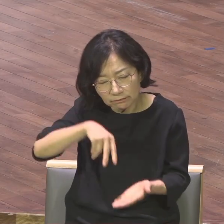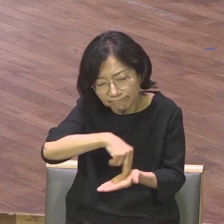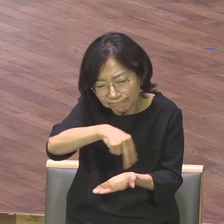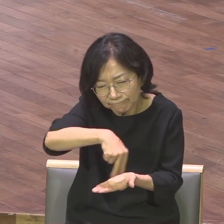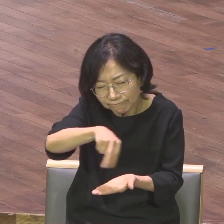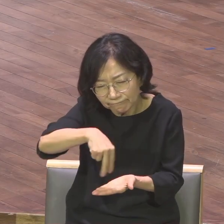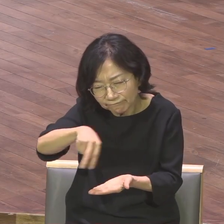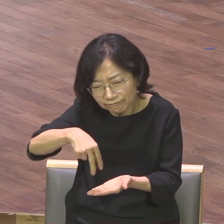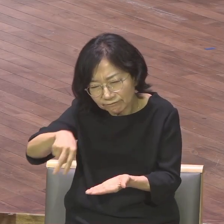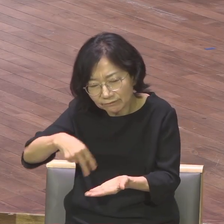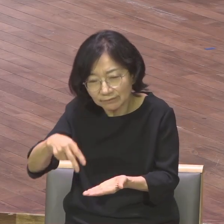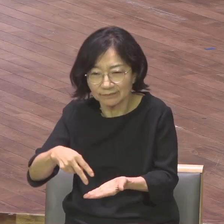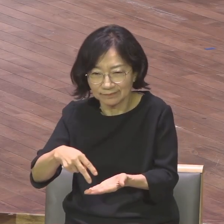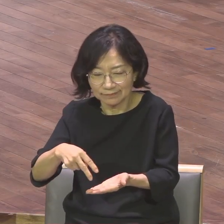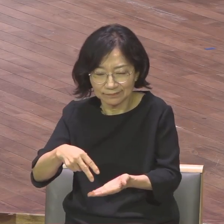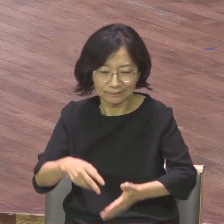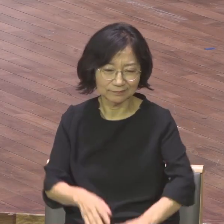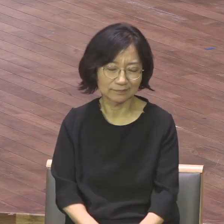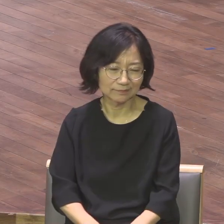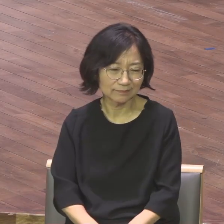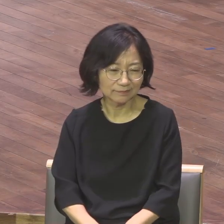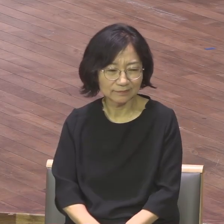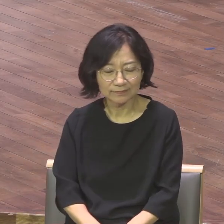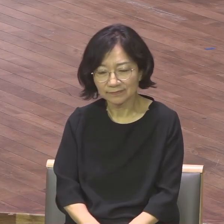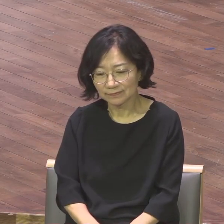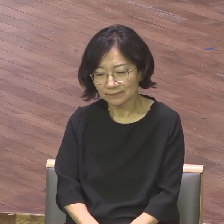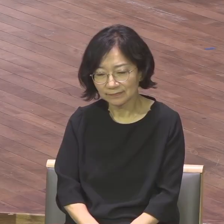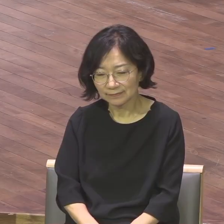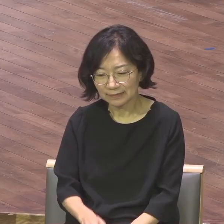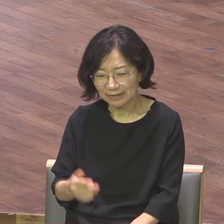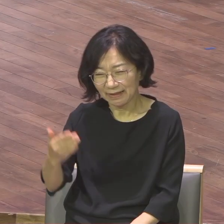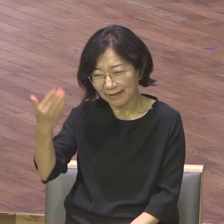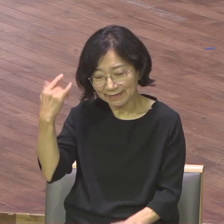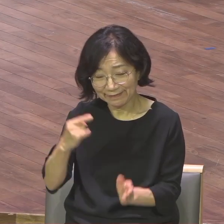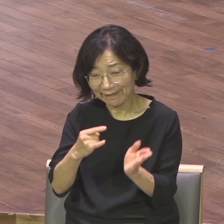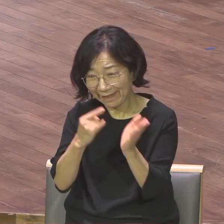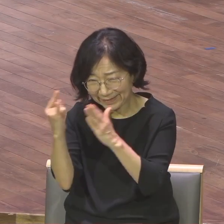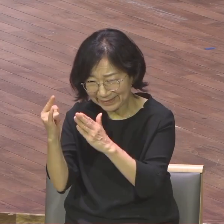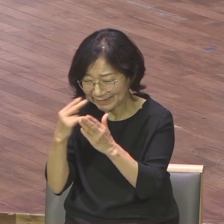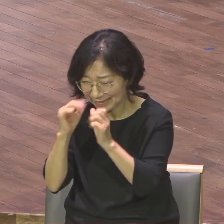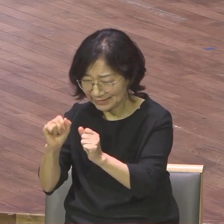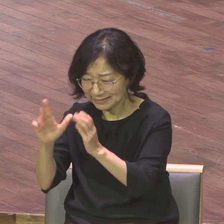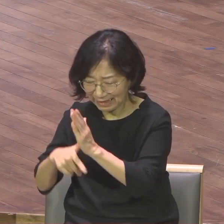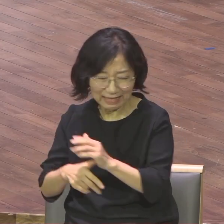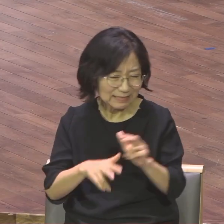유리방황을 하고 있는 상황입니다. 그때나 지금이나.